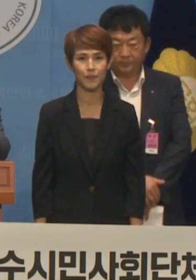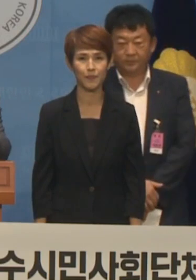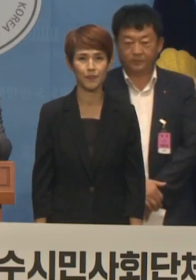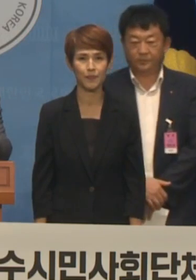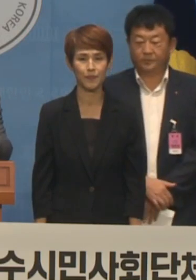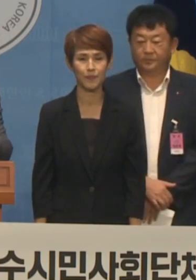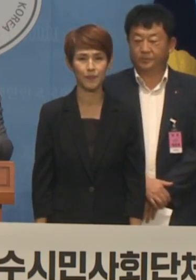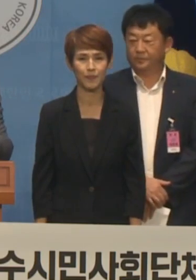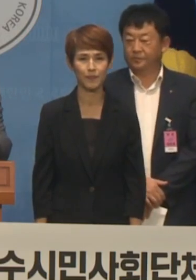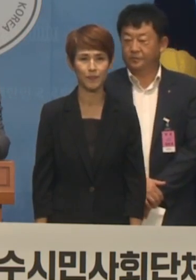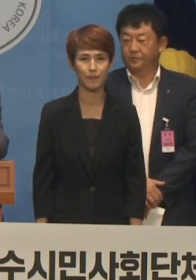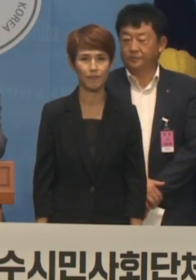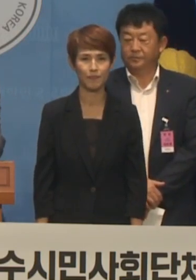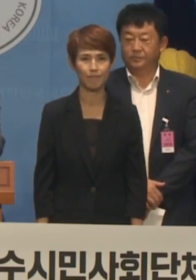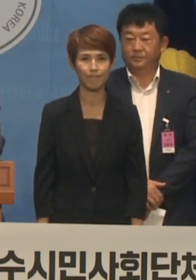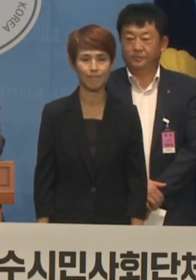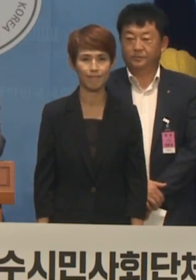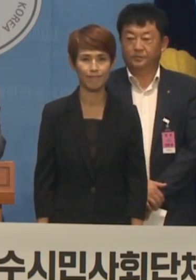네,